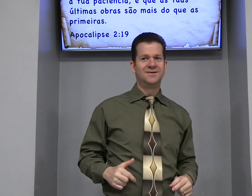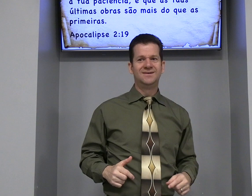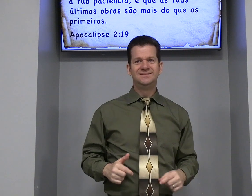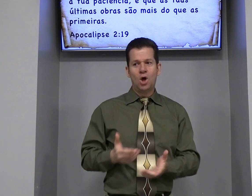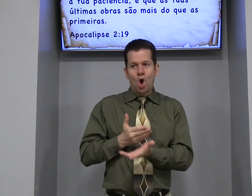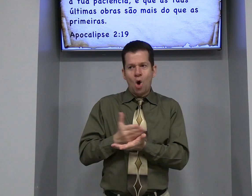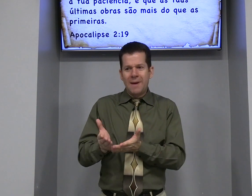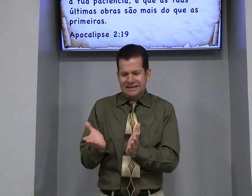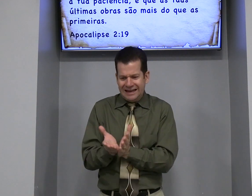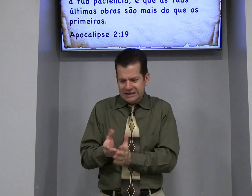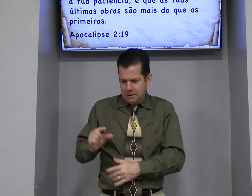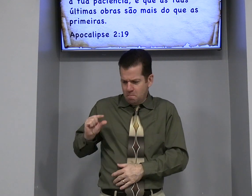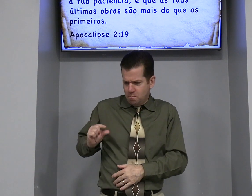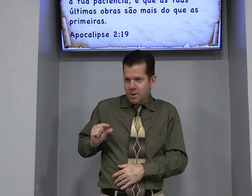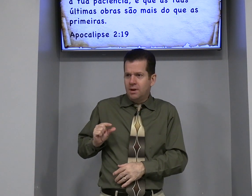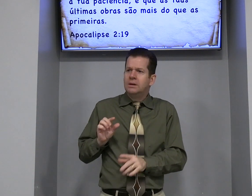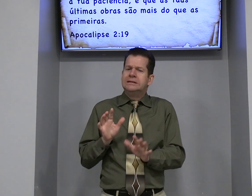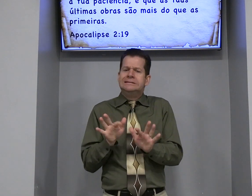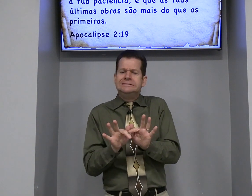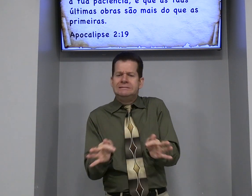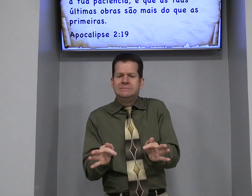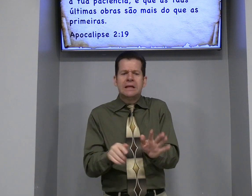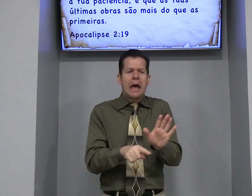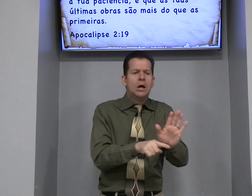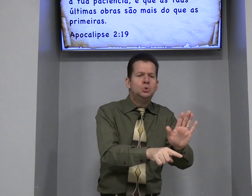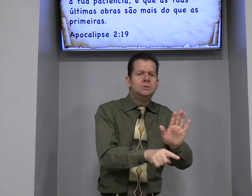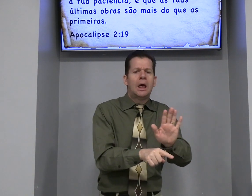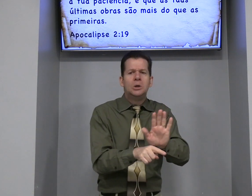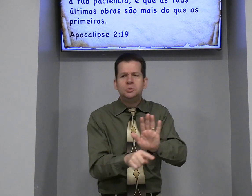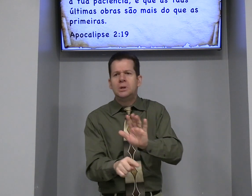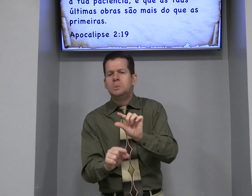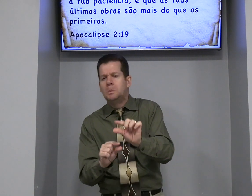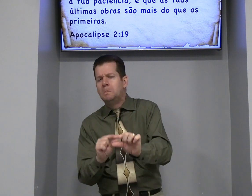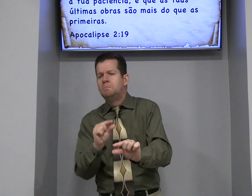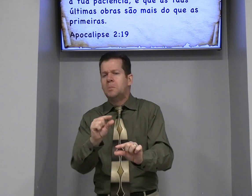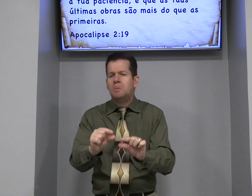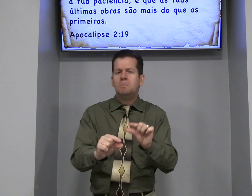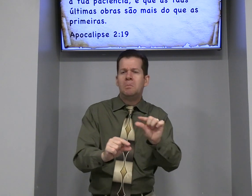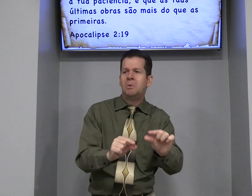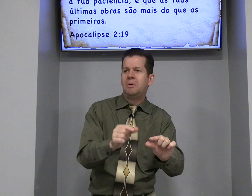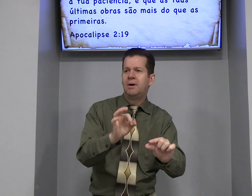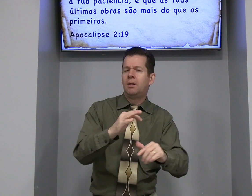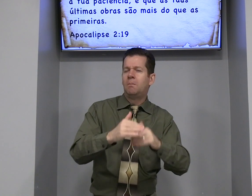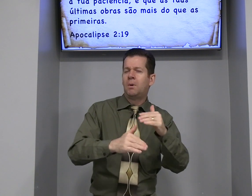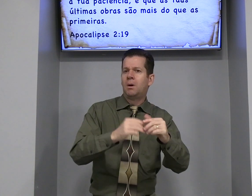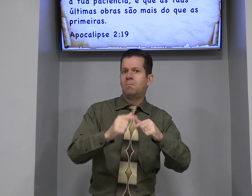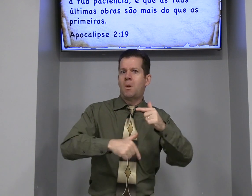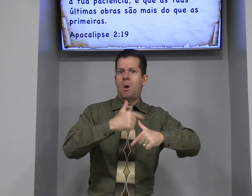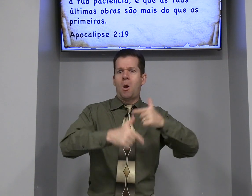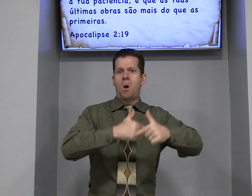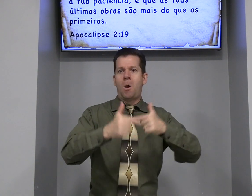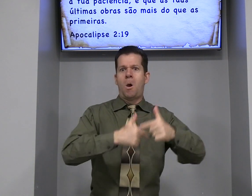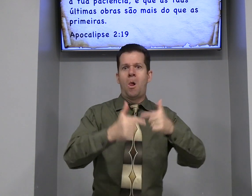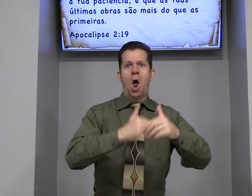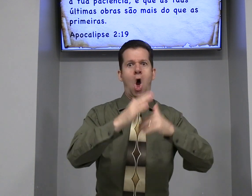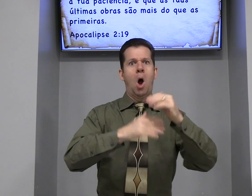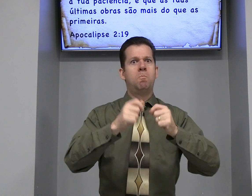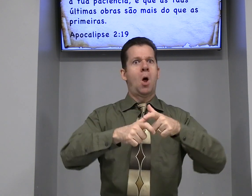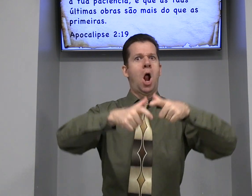Você sabe quando é crente novo e começa a fazer obras, são coisas pequenas, simples, mas com crescimento espiritual,